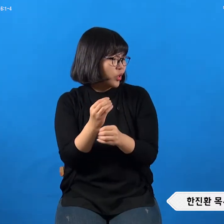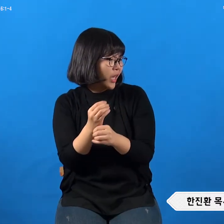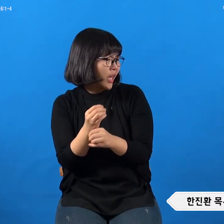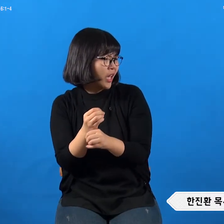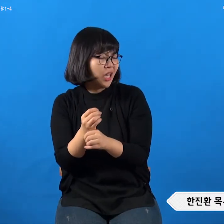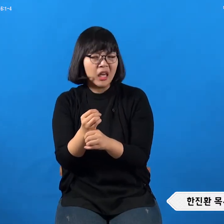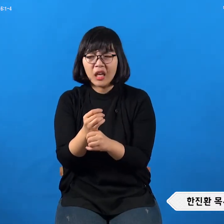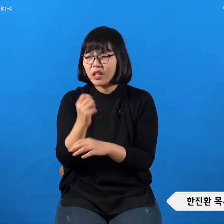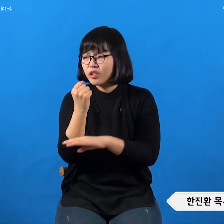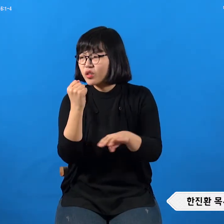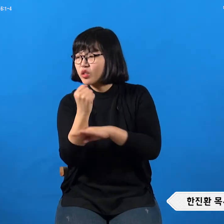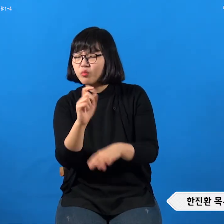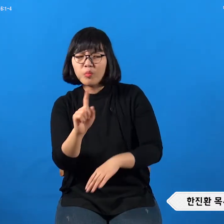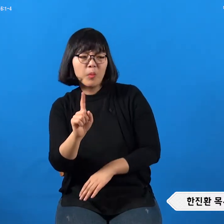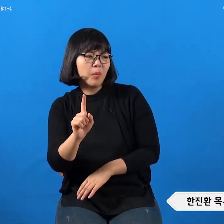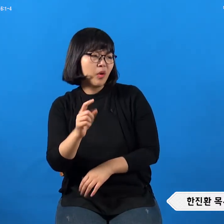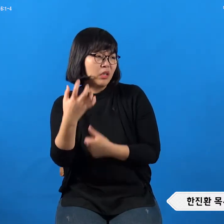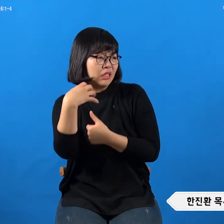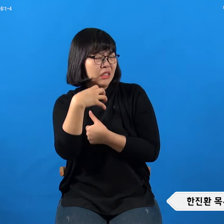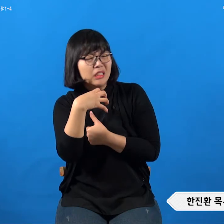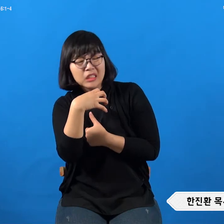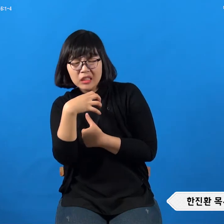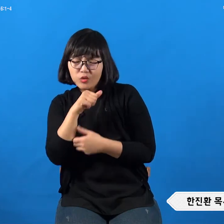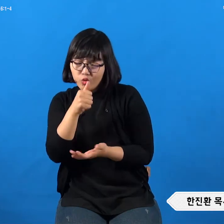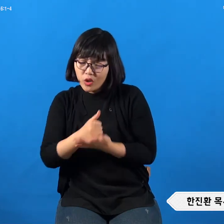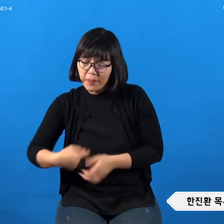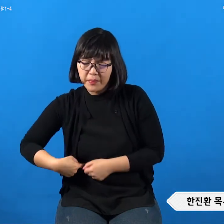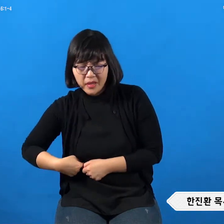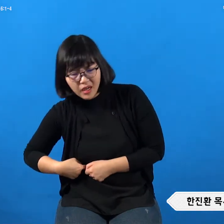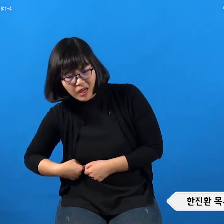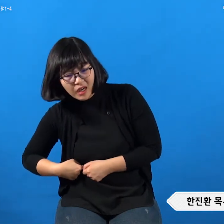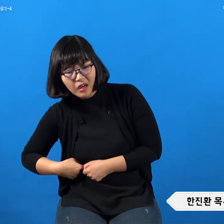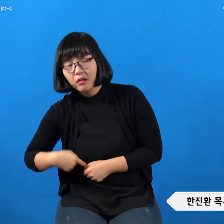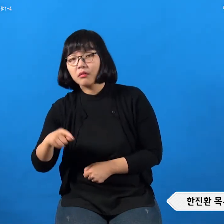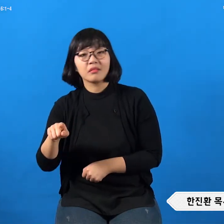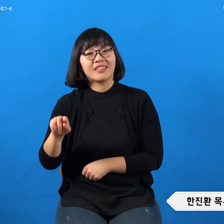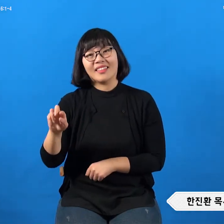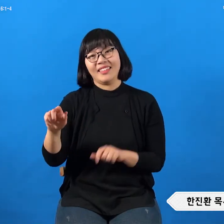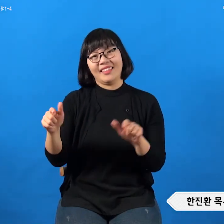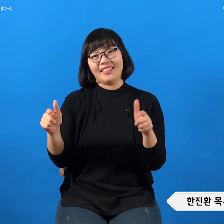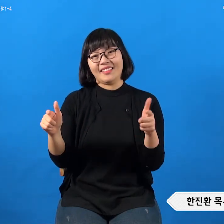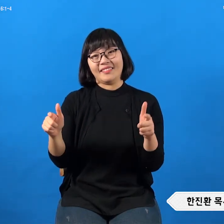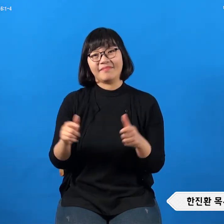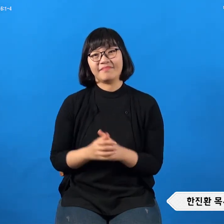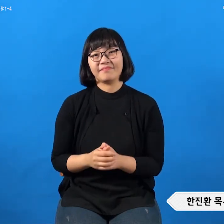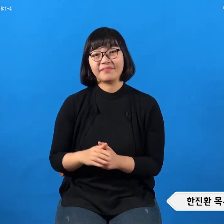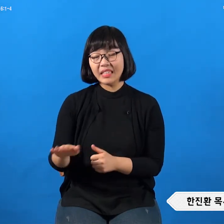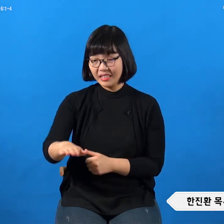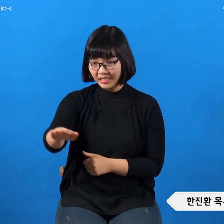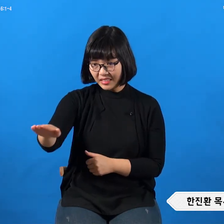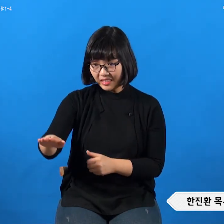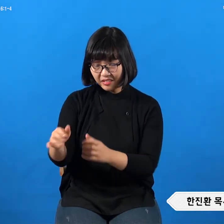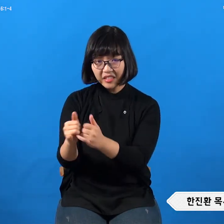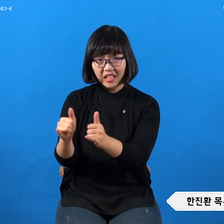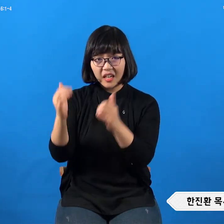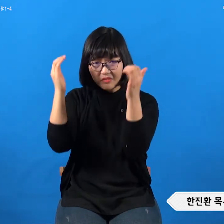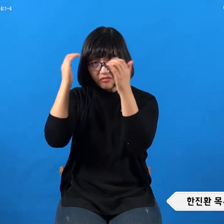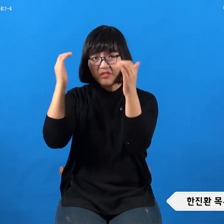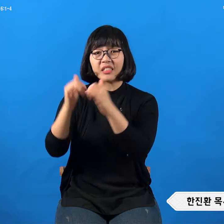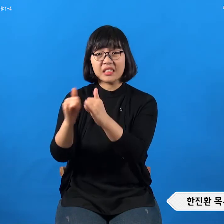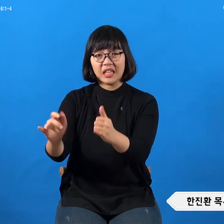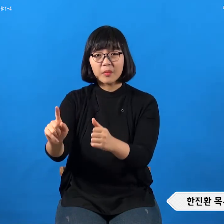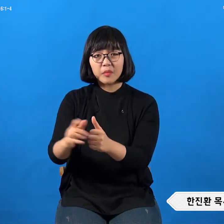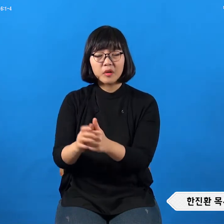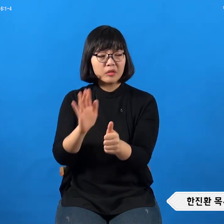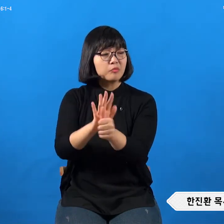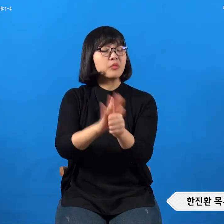하면서 계속 자기를 옥죄는 그런 것을 의미하는 것이 아닙니다. 그런 분들은 연보를 하면서도